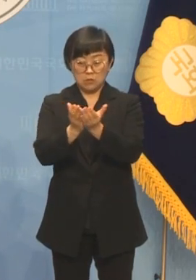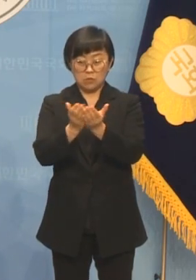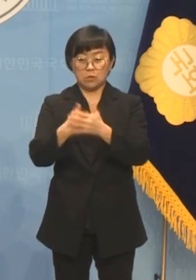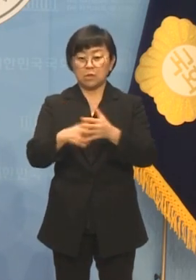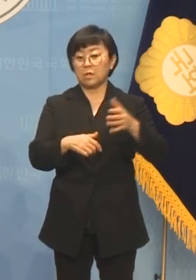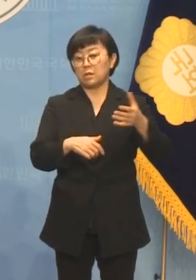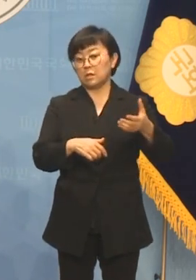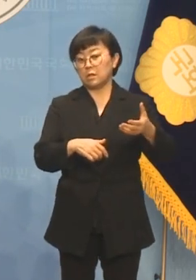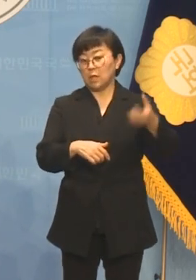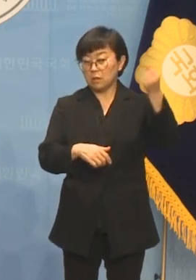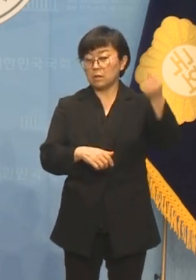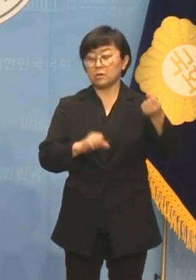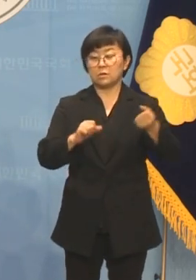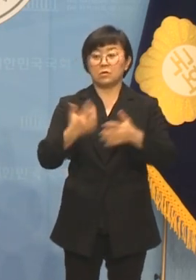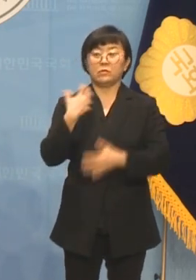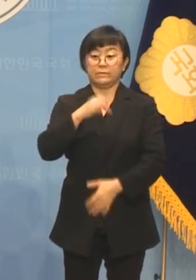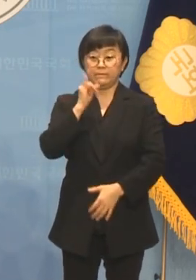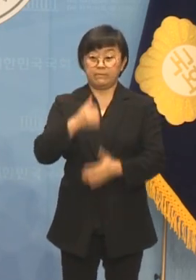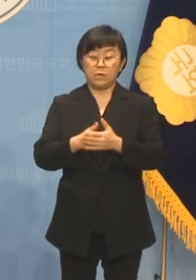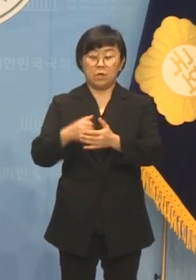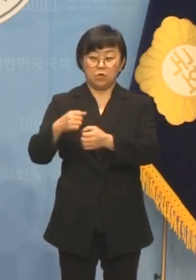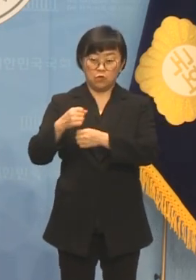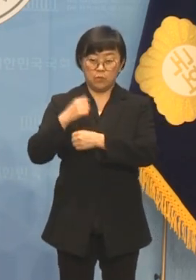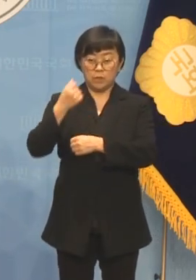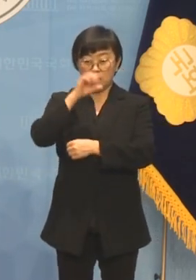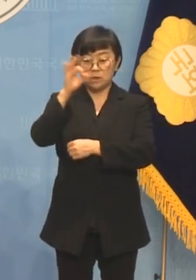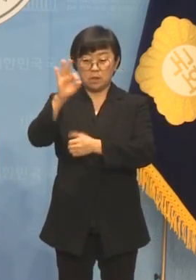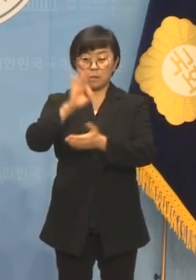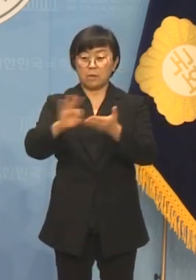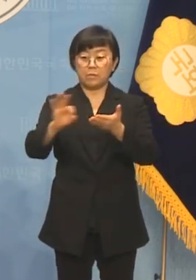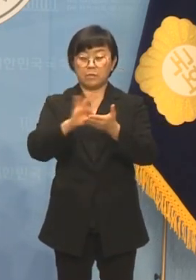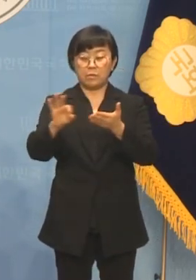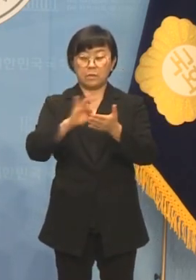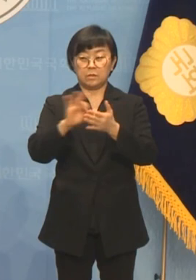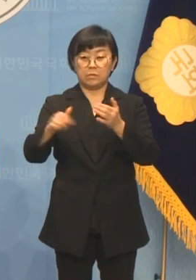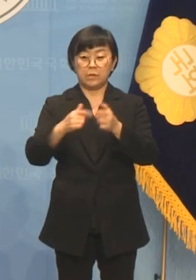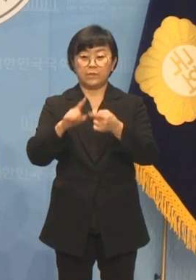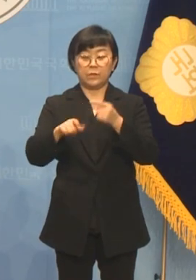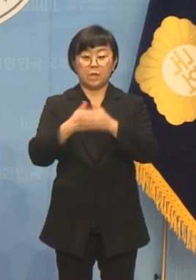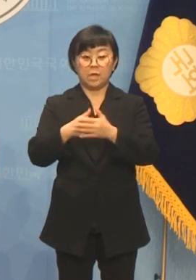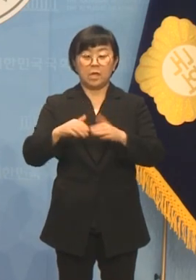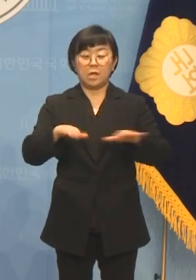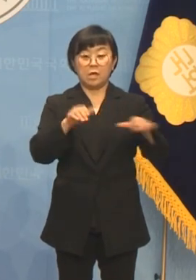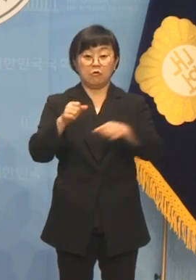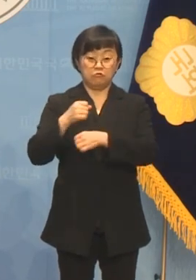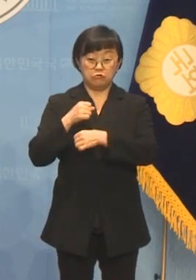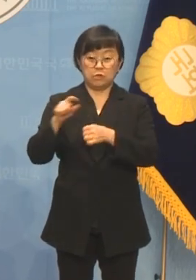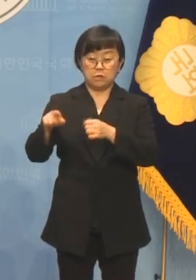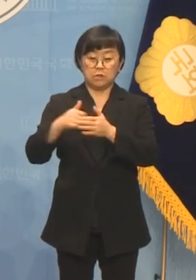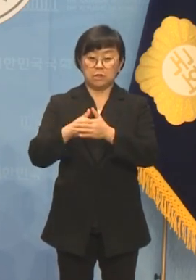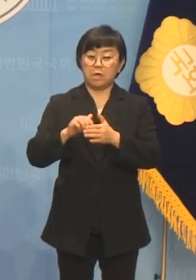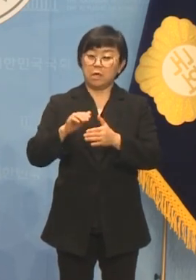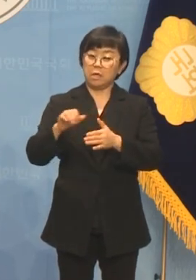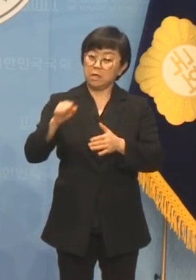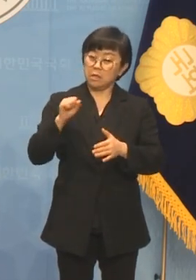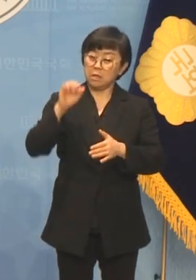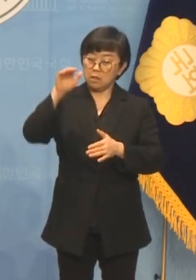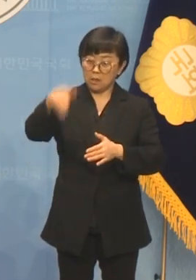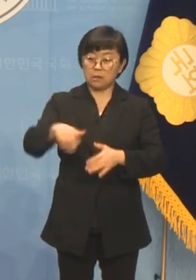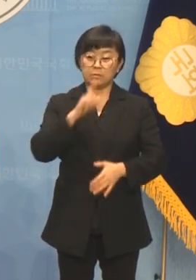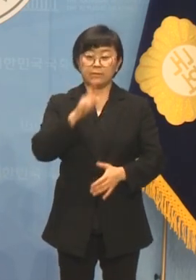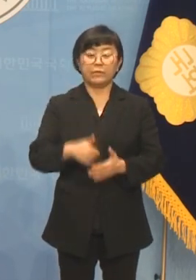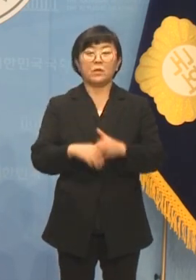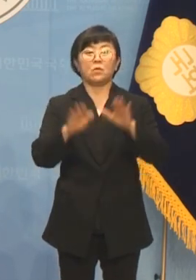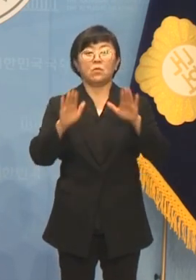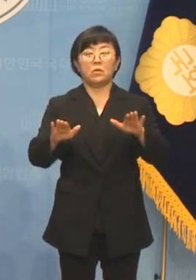것을 우려하고 있습니다. 국방 예산 낭비와 해군력 약화될 것이라는 지적도 있습니다.